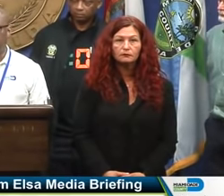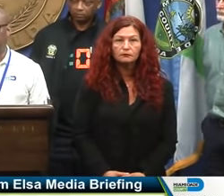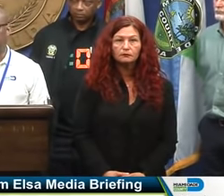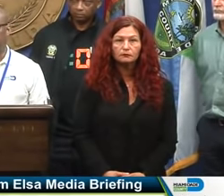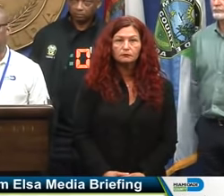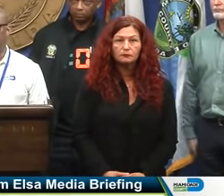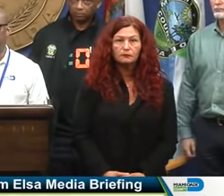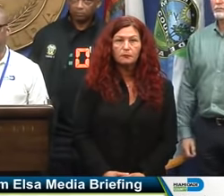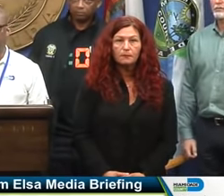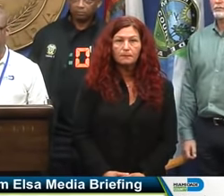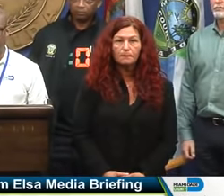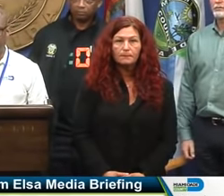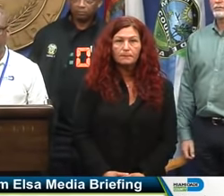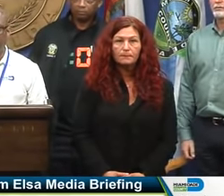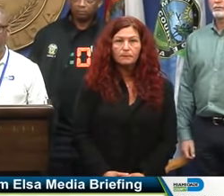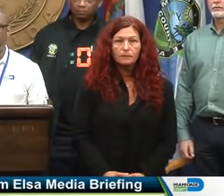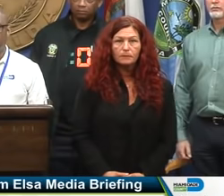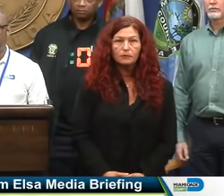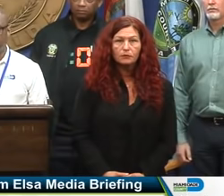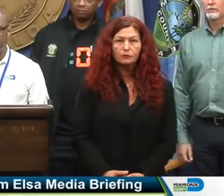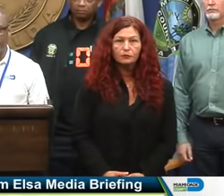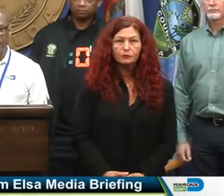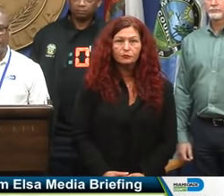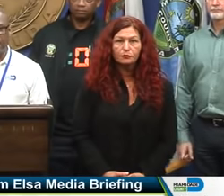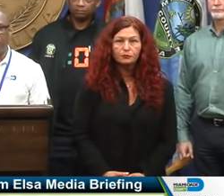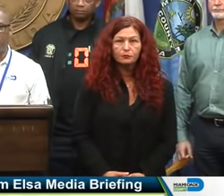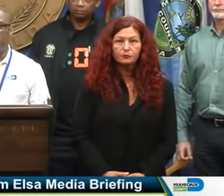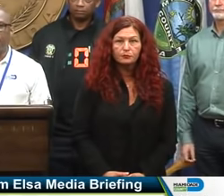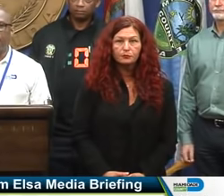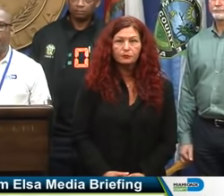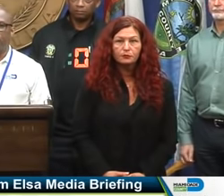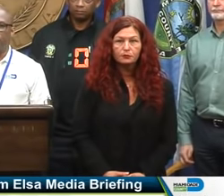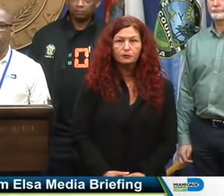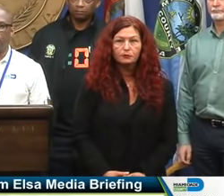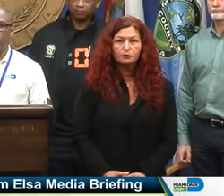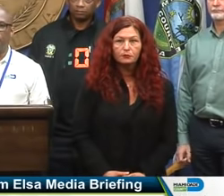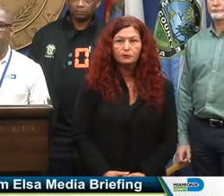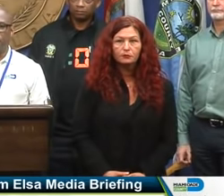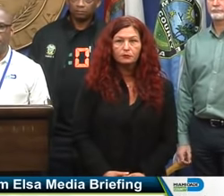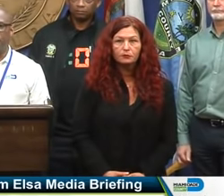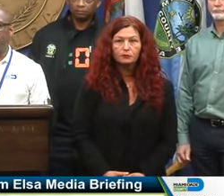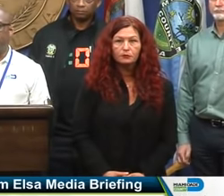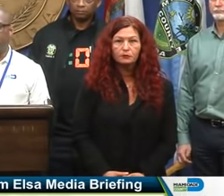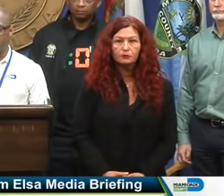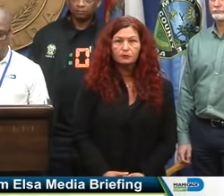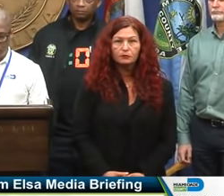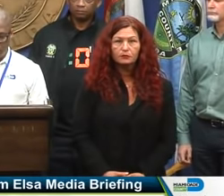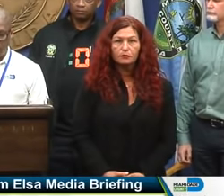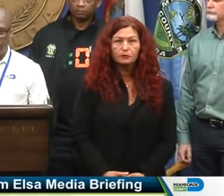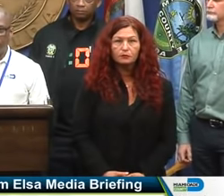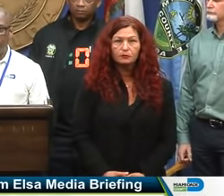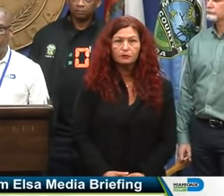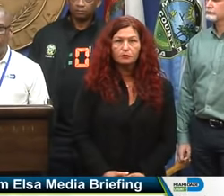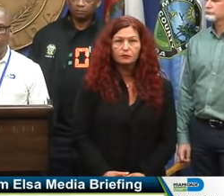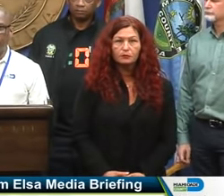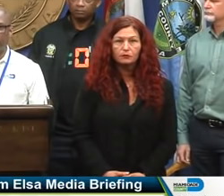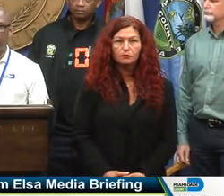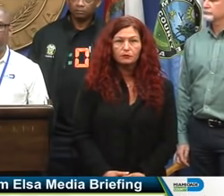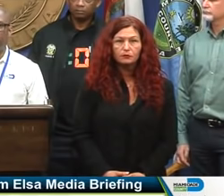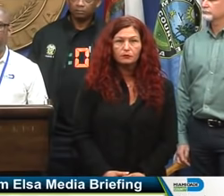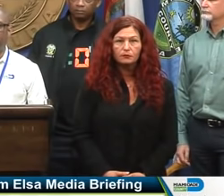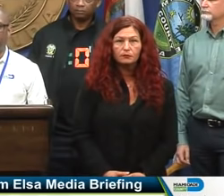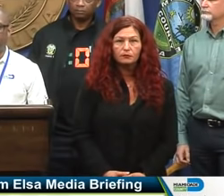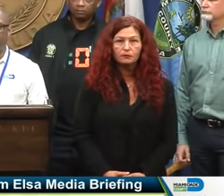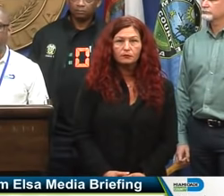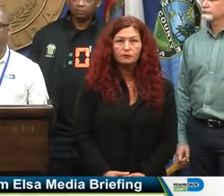fait recherche qui fait dans closette pour nous chercher animal sa yo, y compris nous servir avec drone pour qui